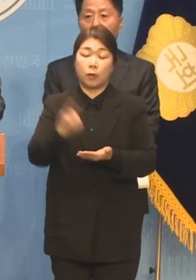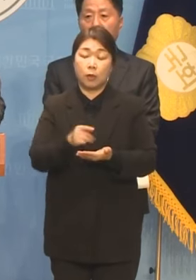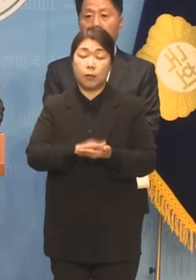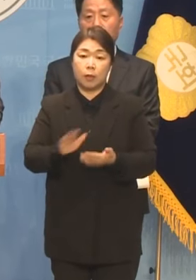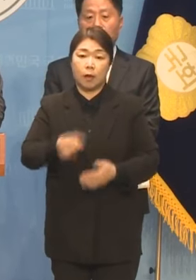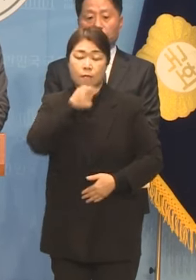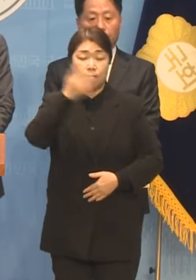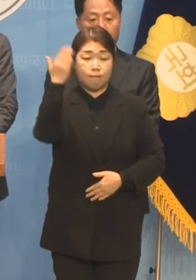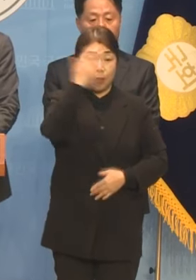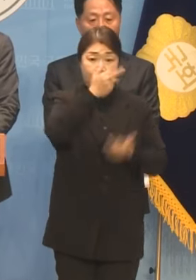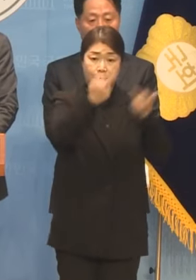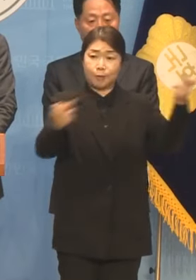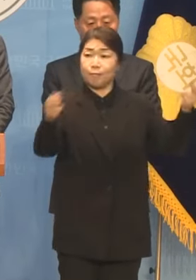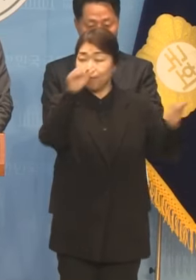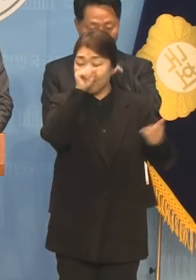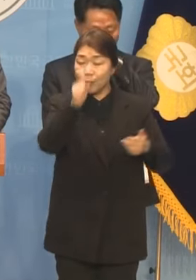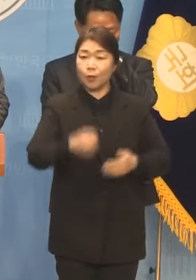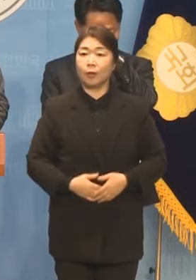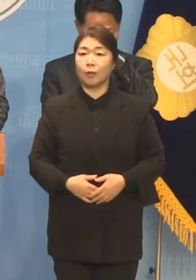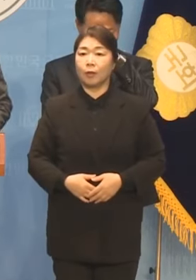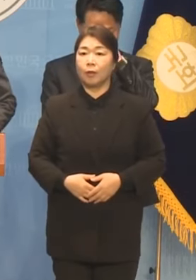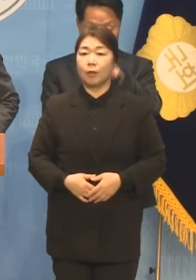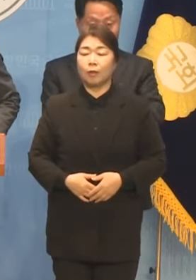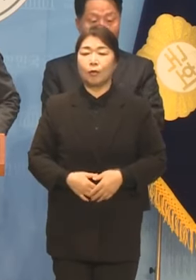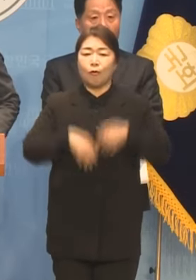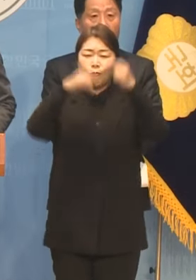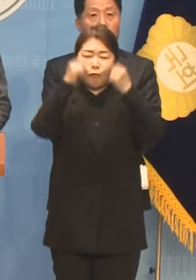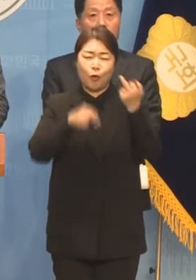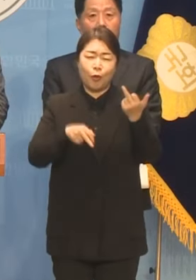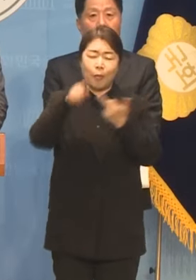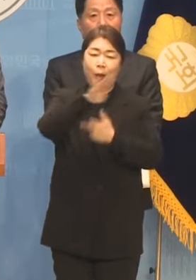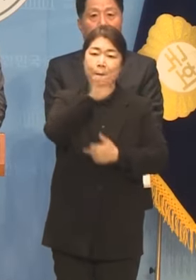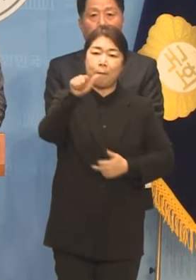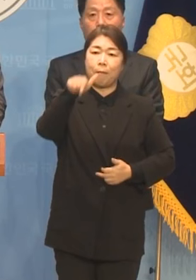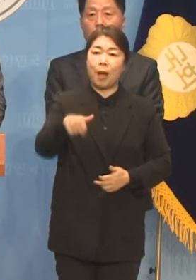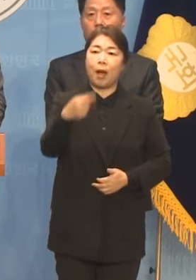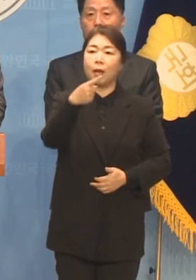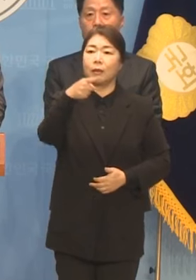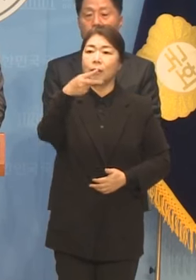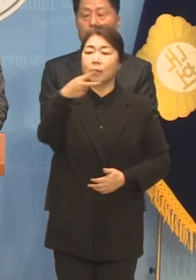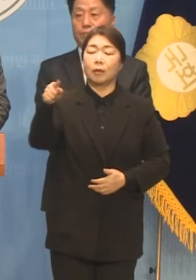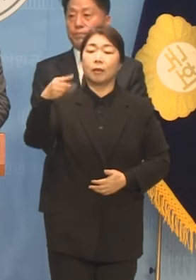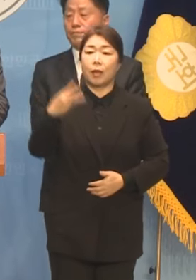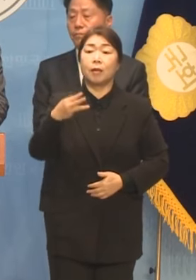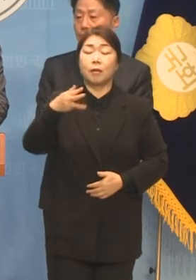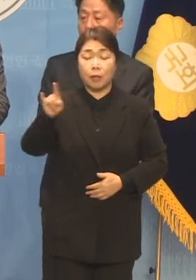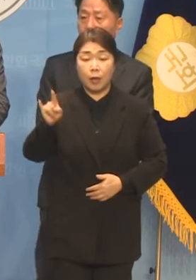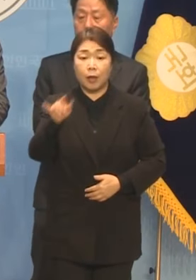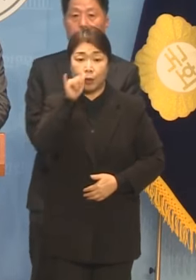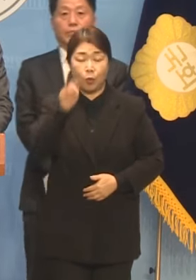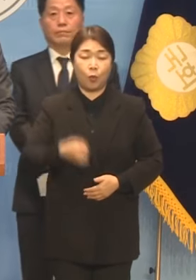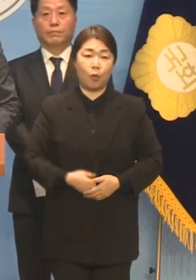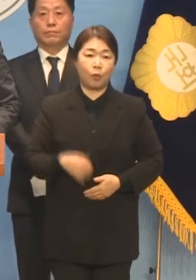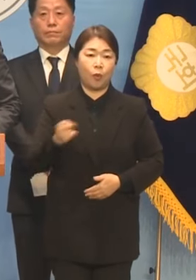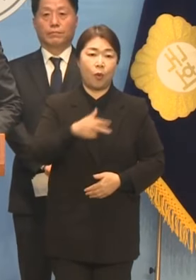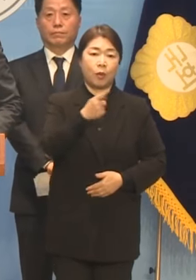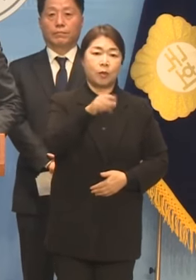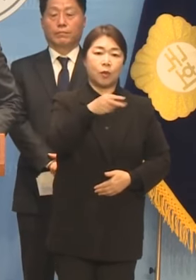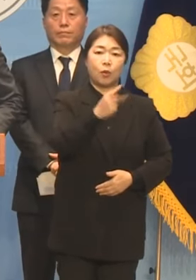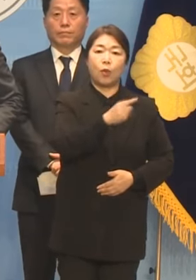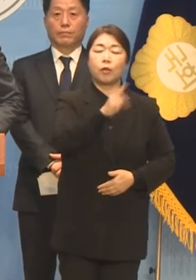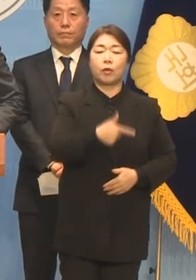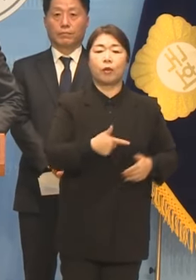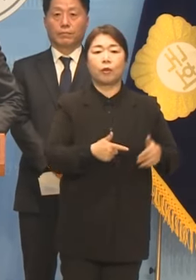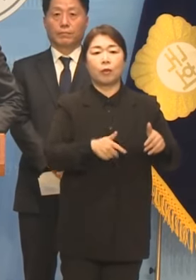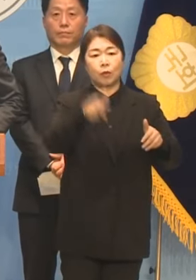물맑고 산 좋은 곳이죠 그리고 울고는 박달재가 있는 곳이고요 또 삼봉 정도전 선생이 조선 개국공신으로